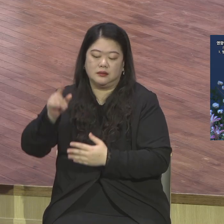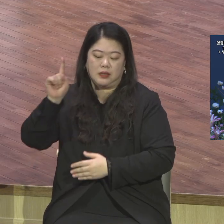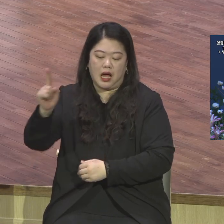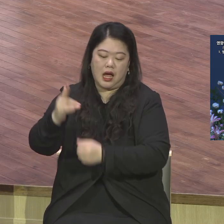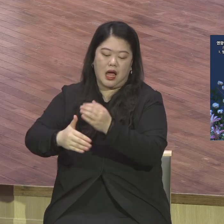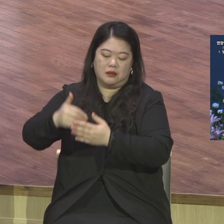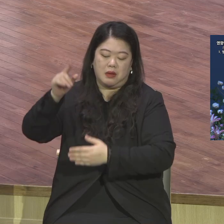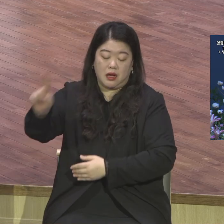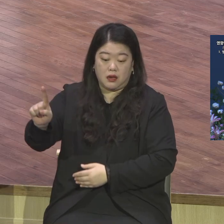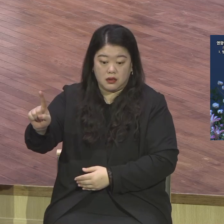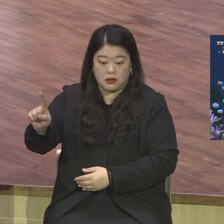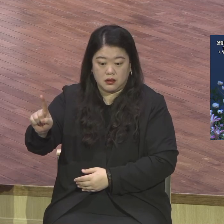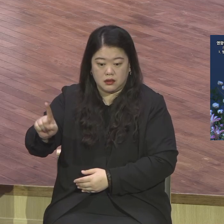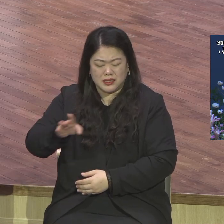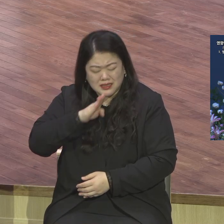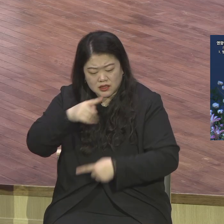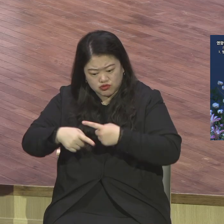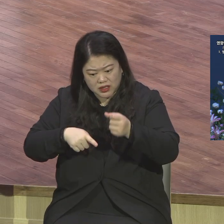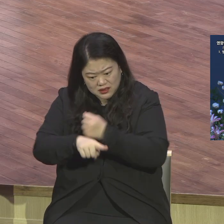질문입니다.